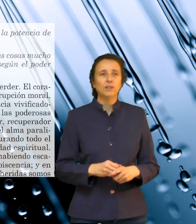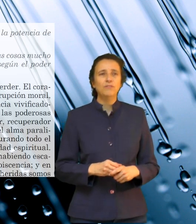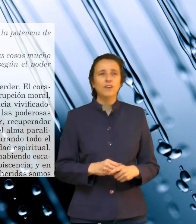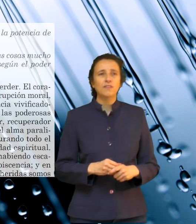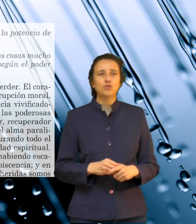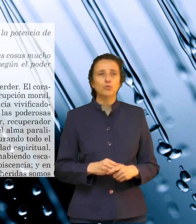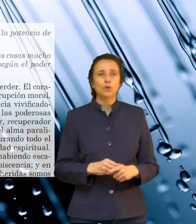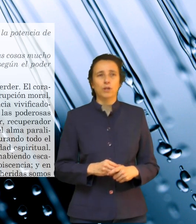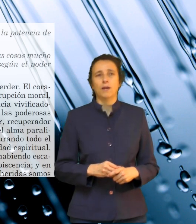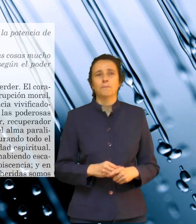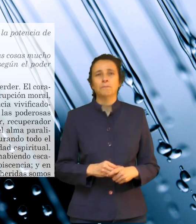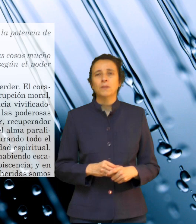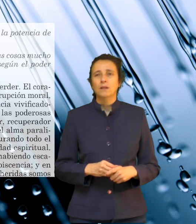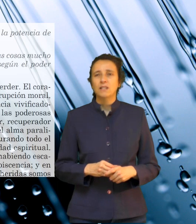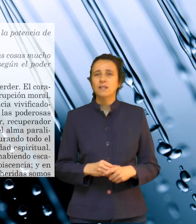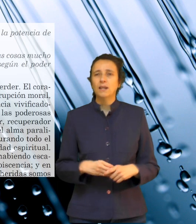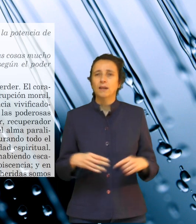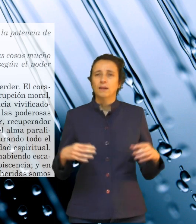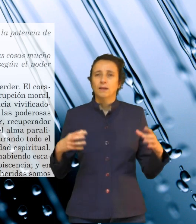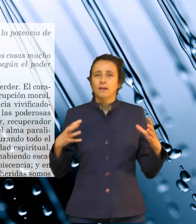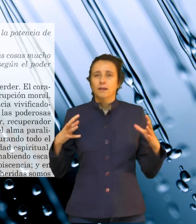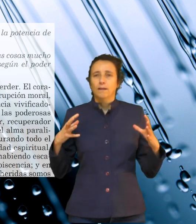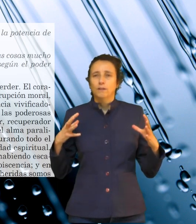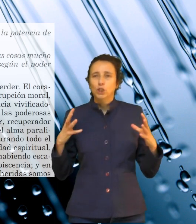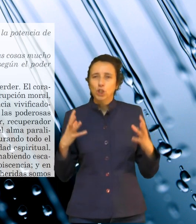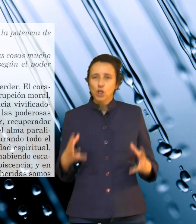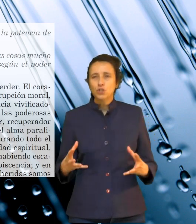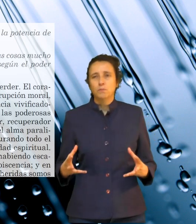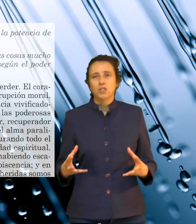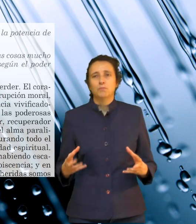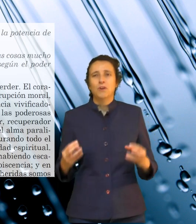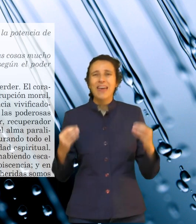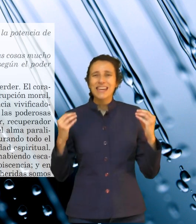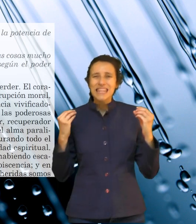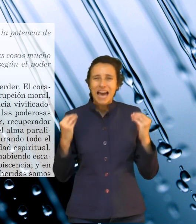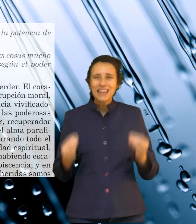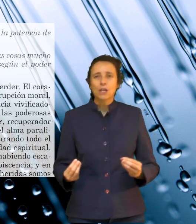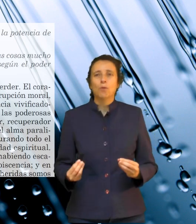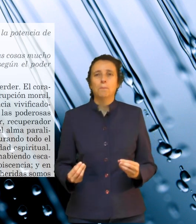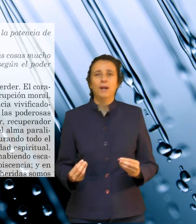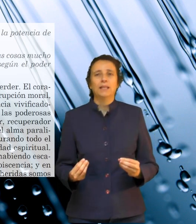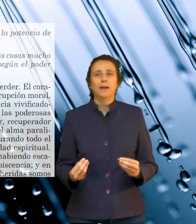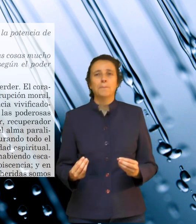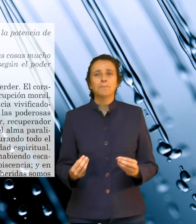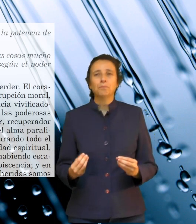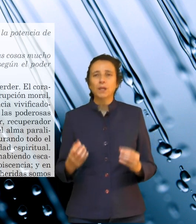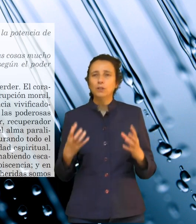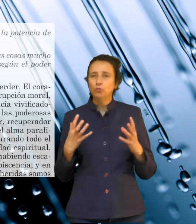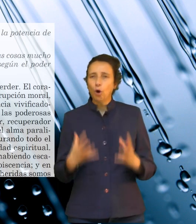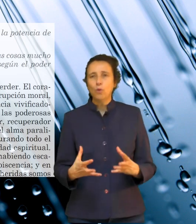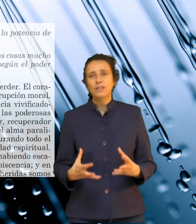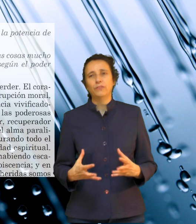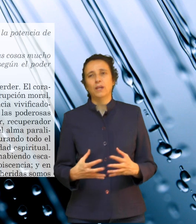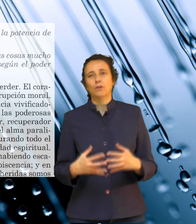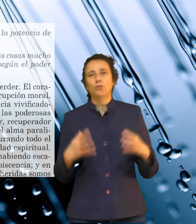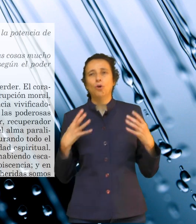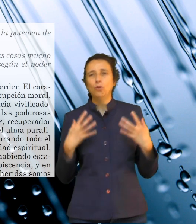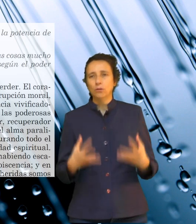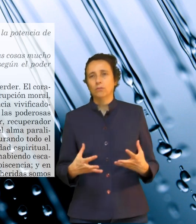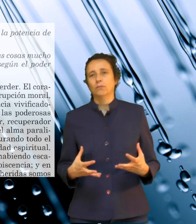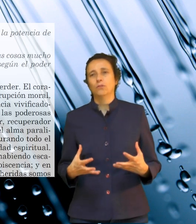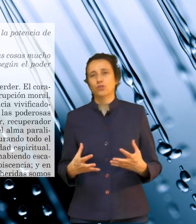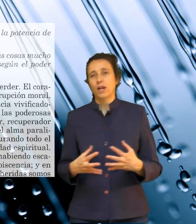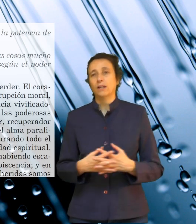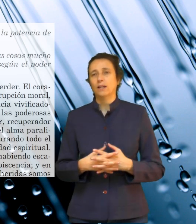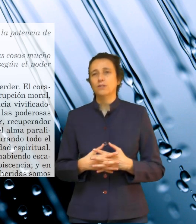conforme a la potencia de su gloria. Así que Dios mismo, la Deidad completa, y todo el cielo